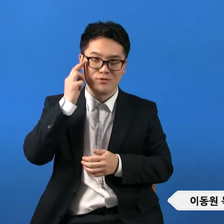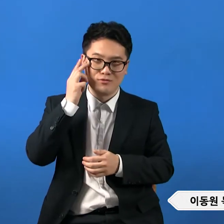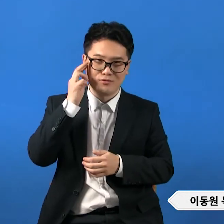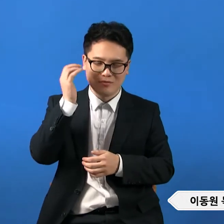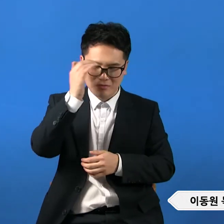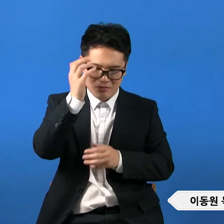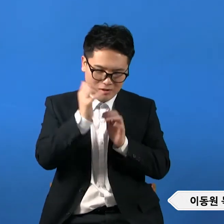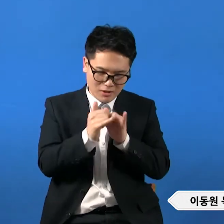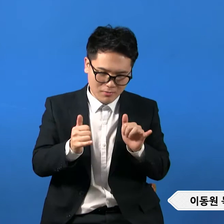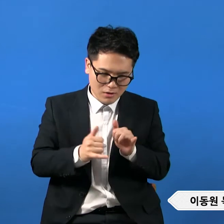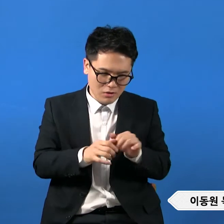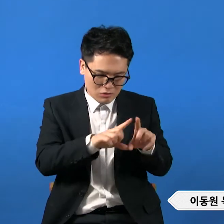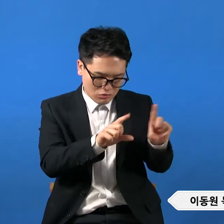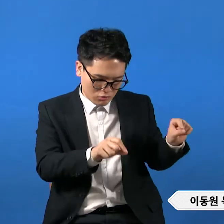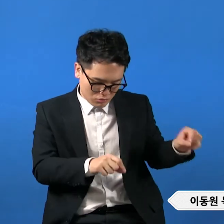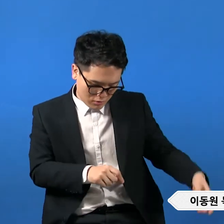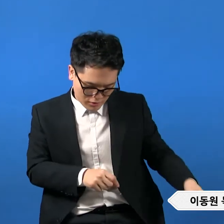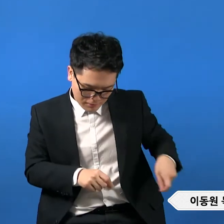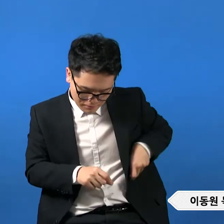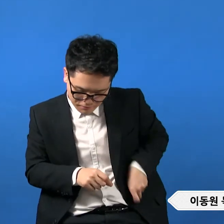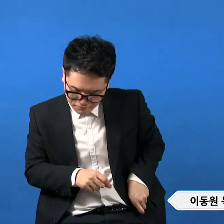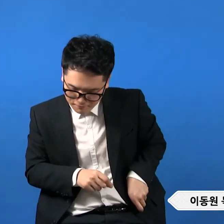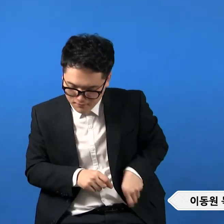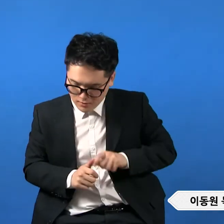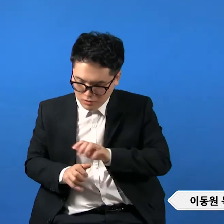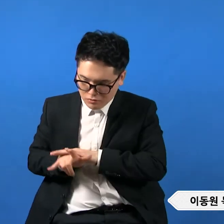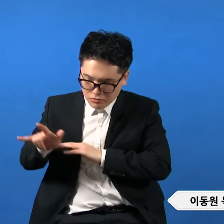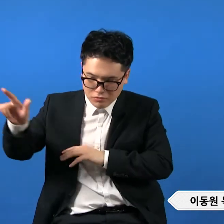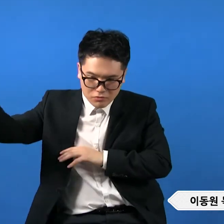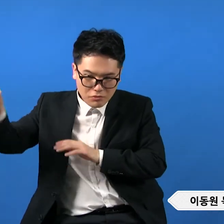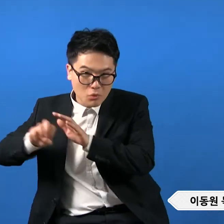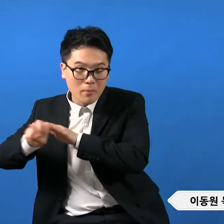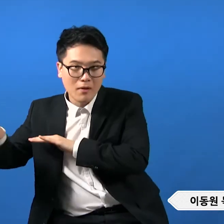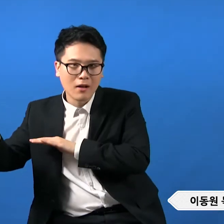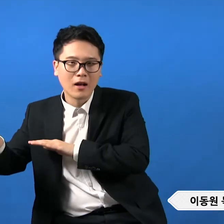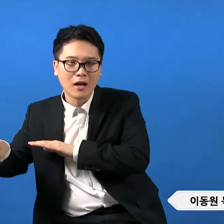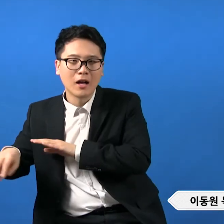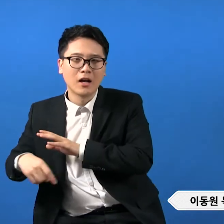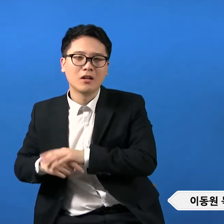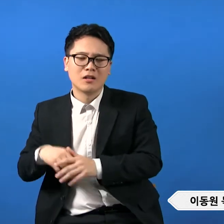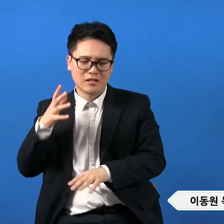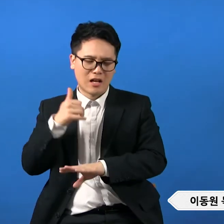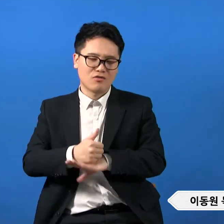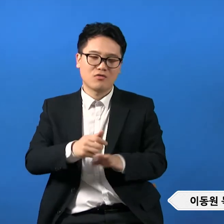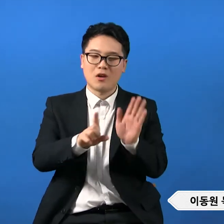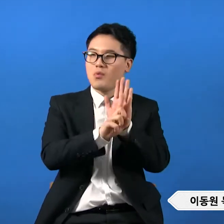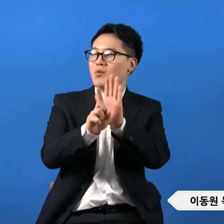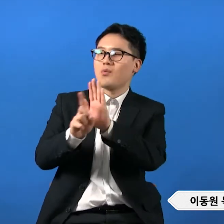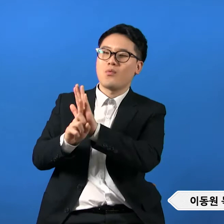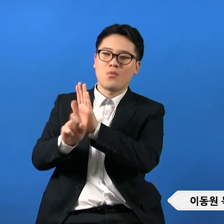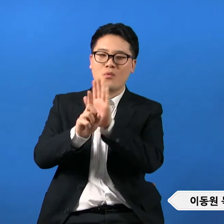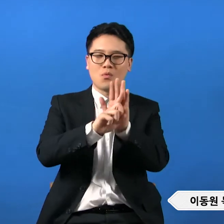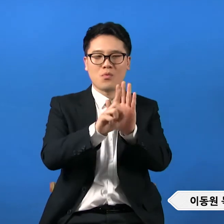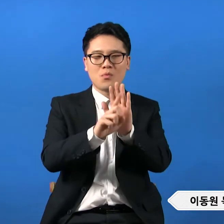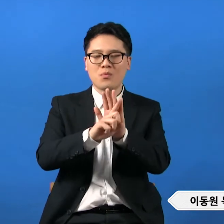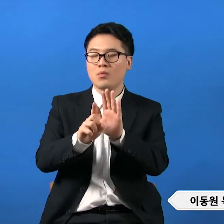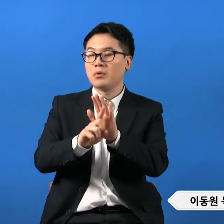주머니에 넣고 갔다가 나중에 우편으로 광고를 내니까 우편으로 다시 보냈어요. 양심적인